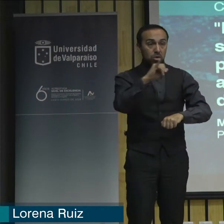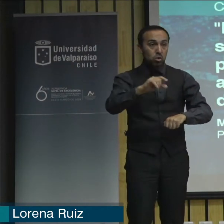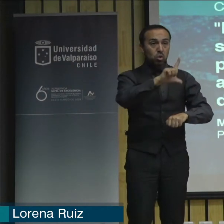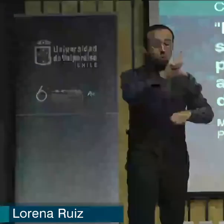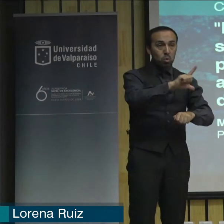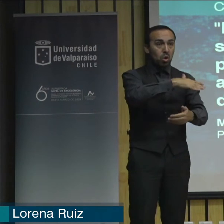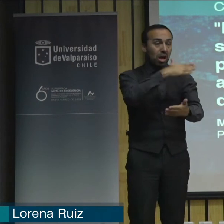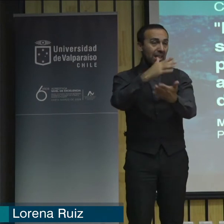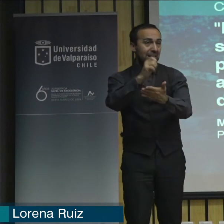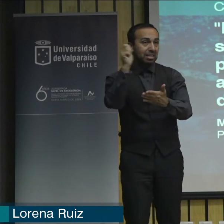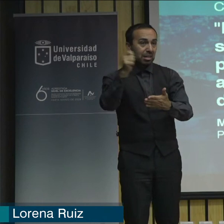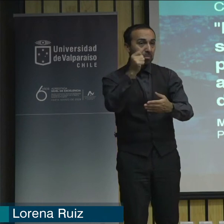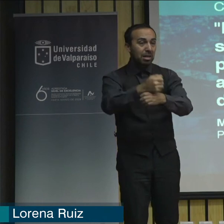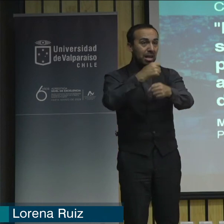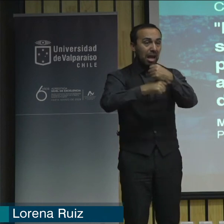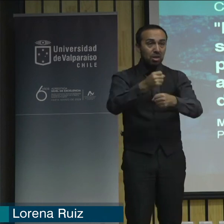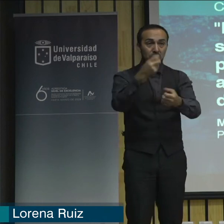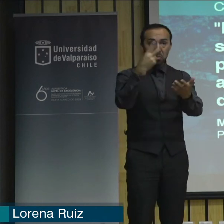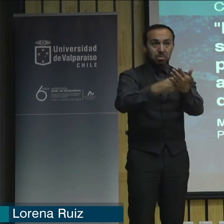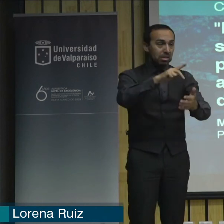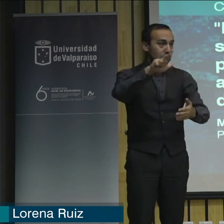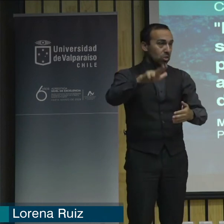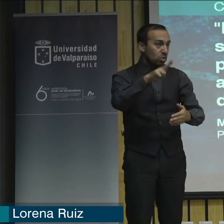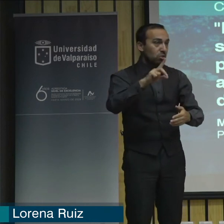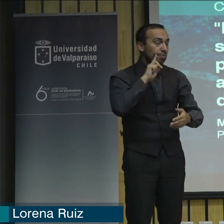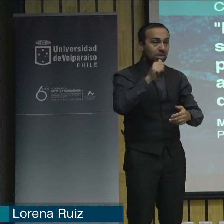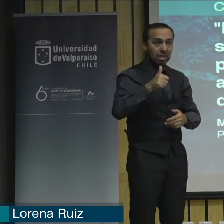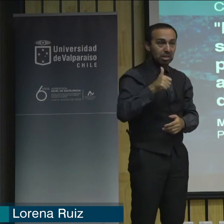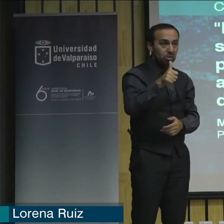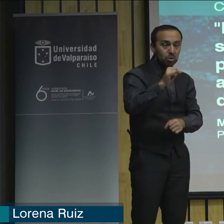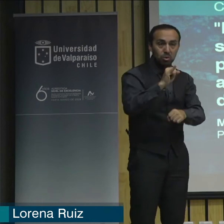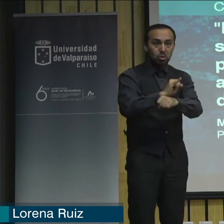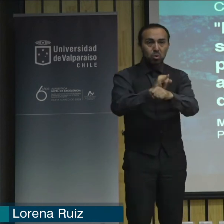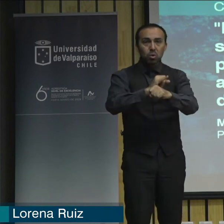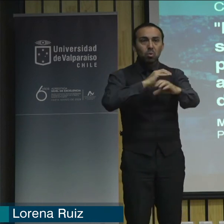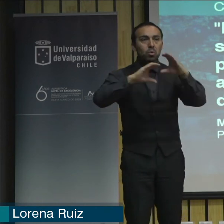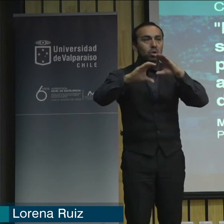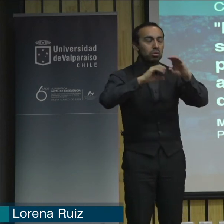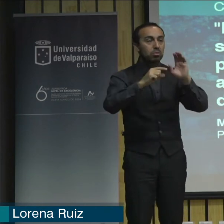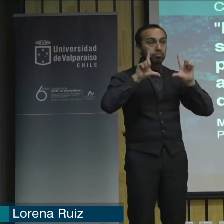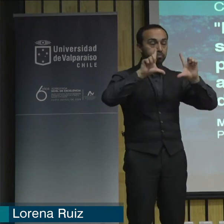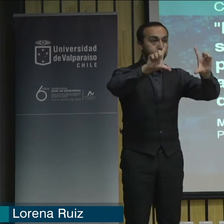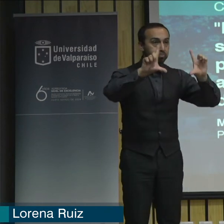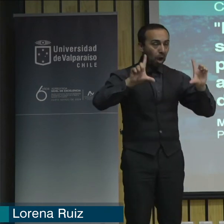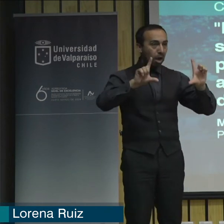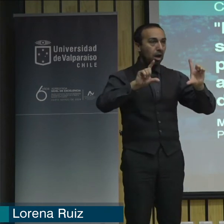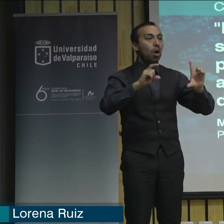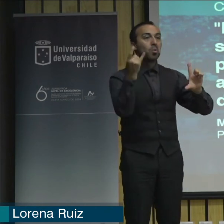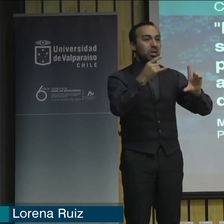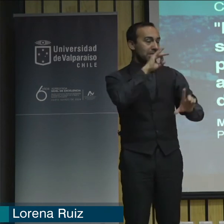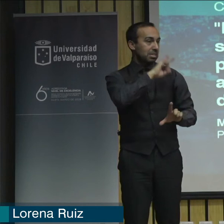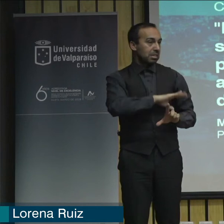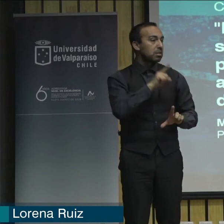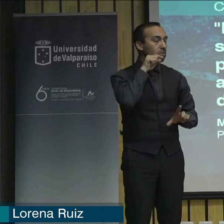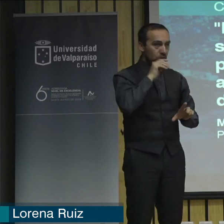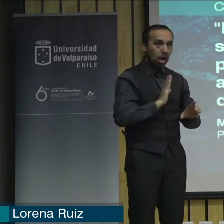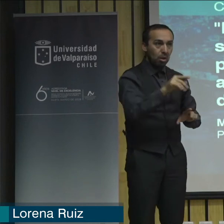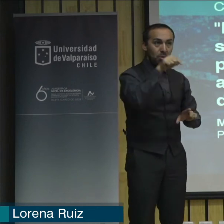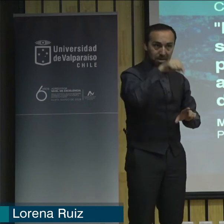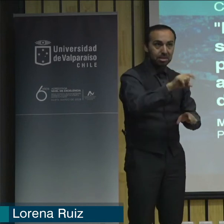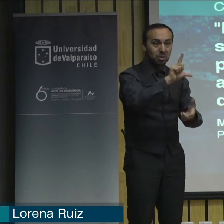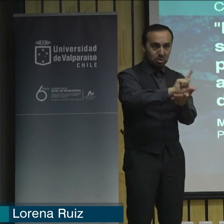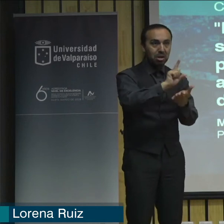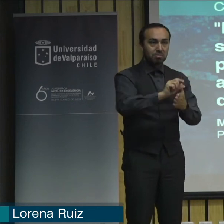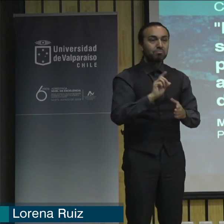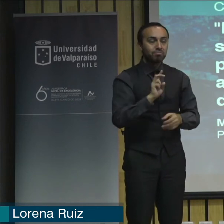de 2018 fue directora del instituto de la comunicación e imagen de la Universidad de chile en el cual sigue siendo docencia además